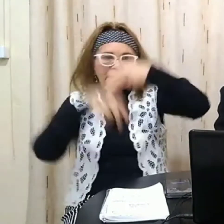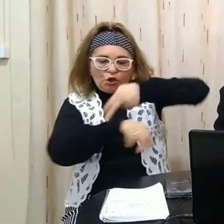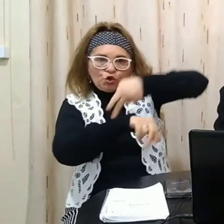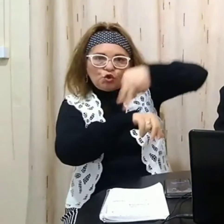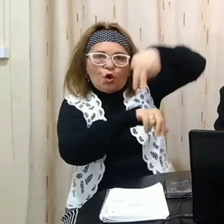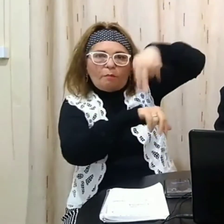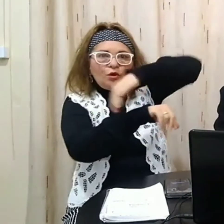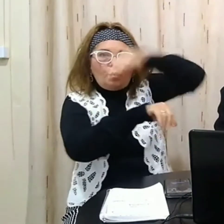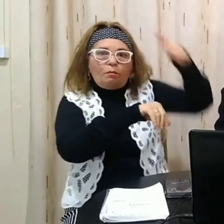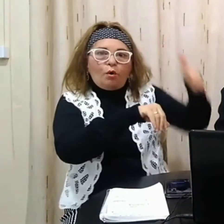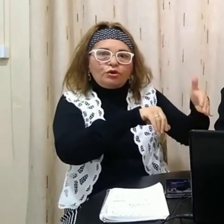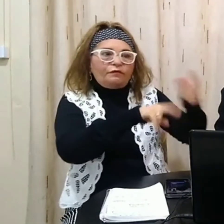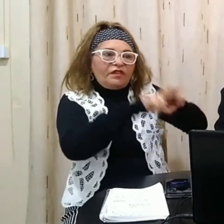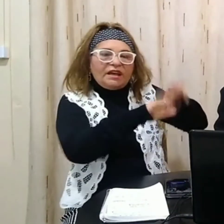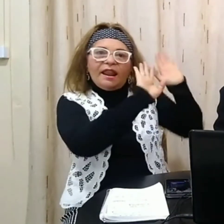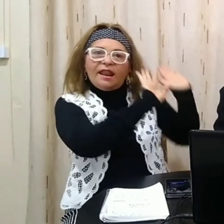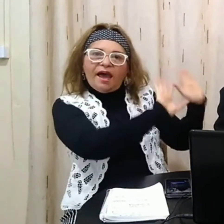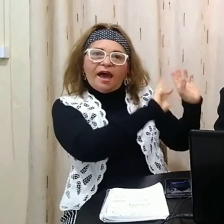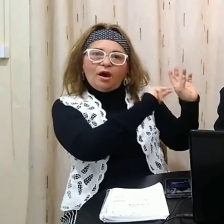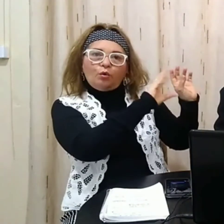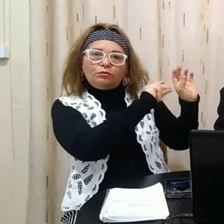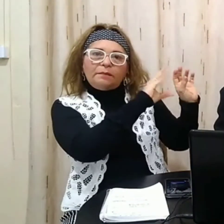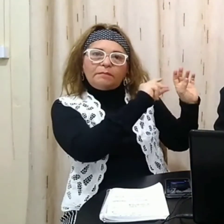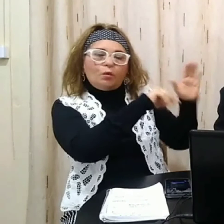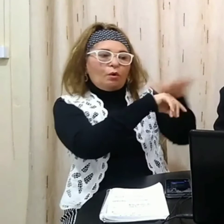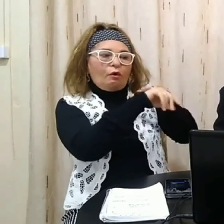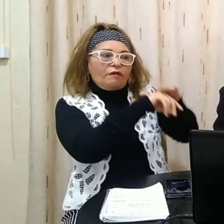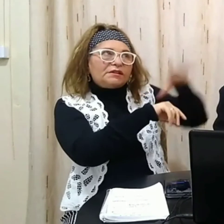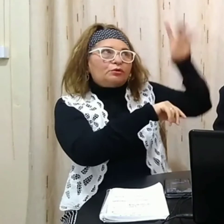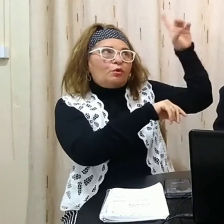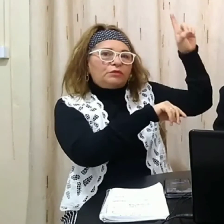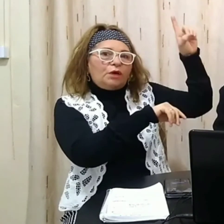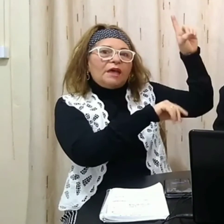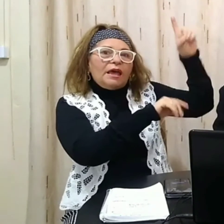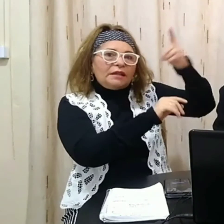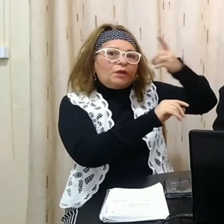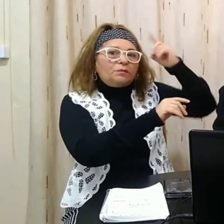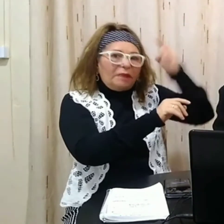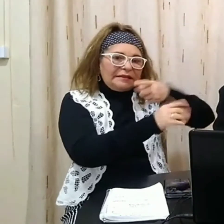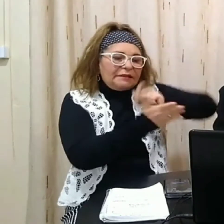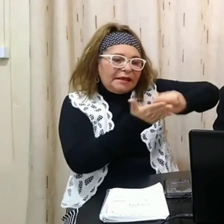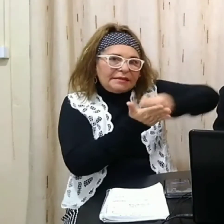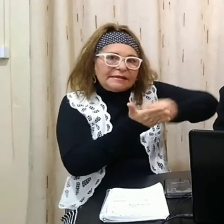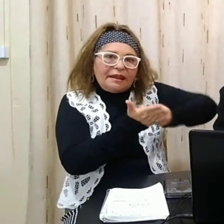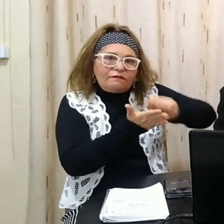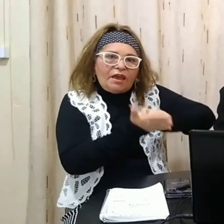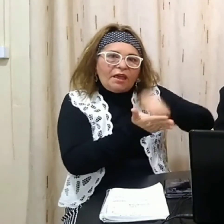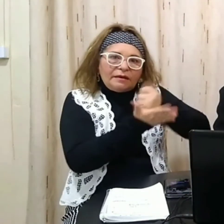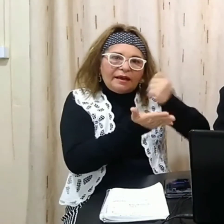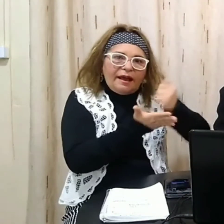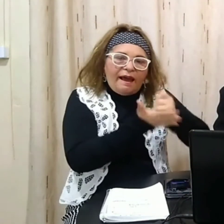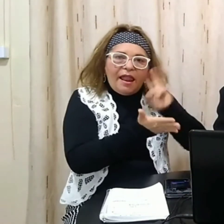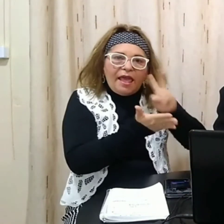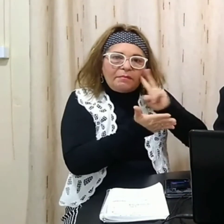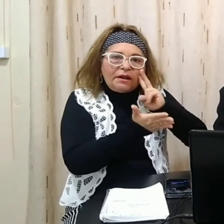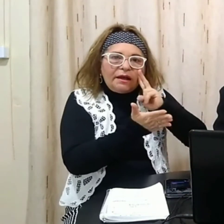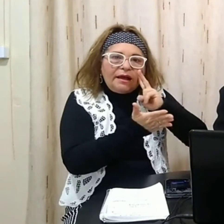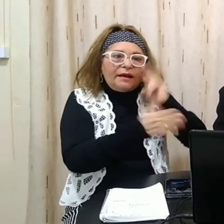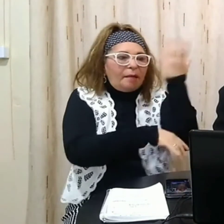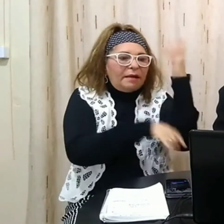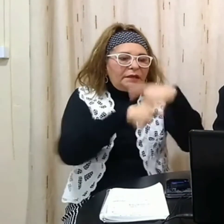para o povo. E durante esse tempo, o povo que era para ser diferente de todas as nações,